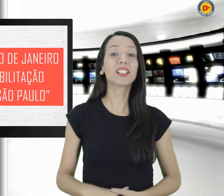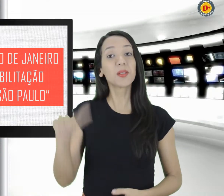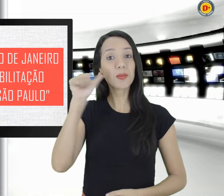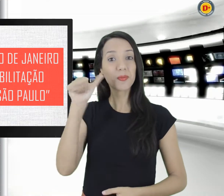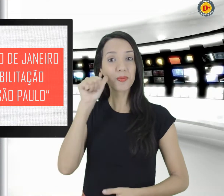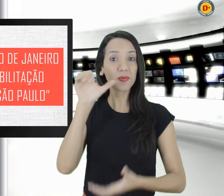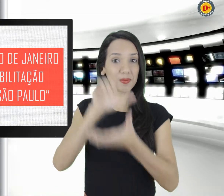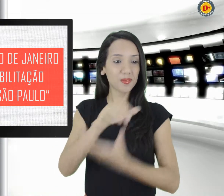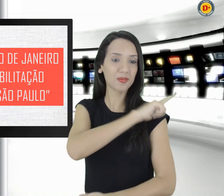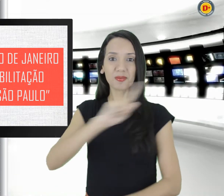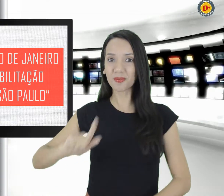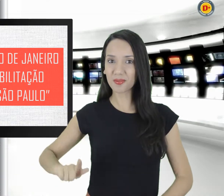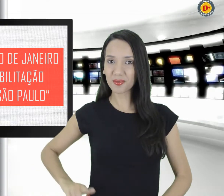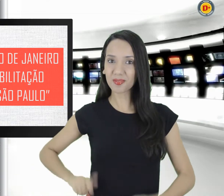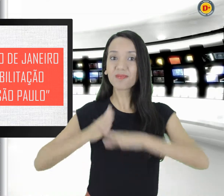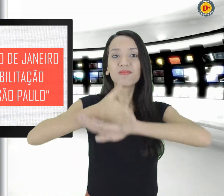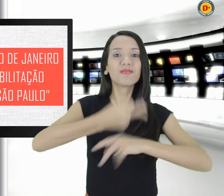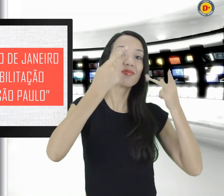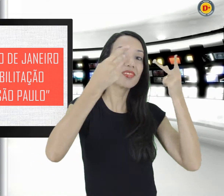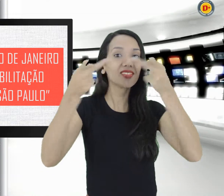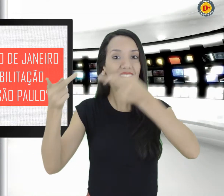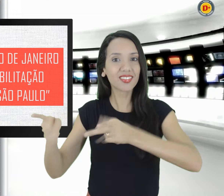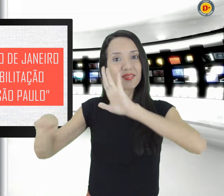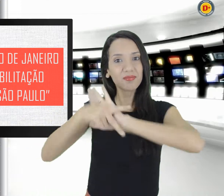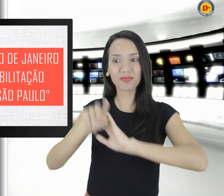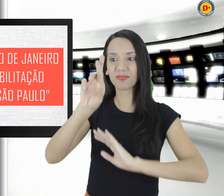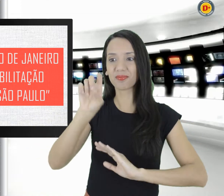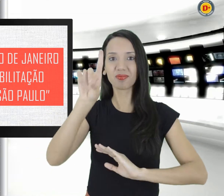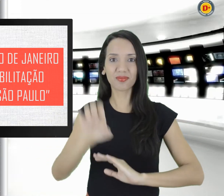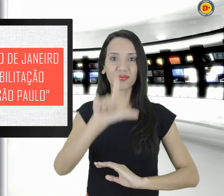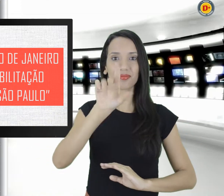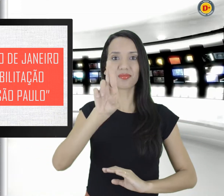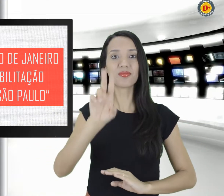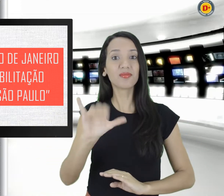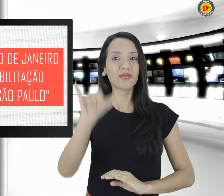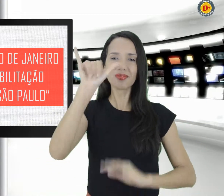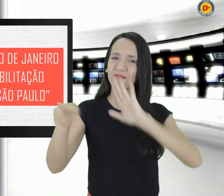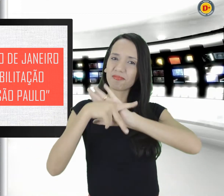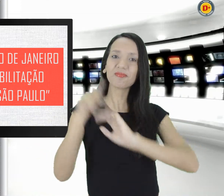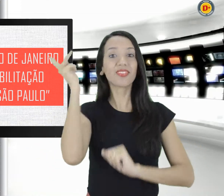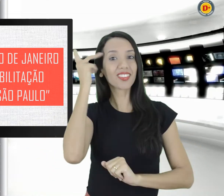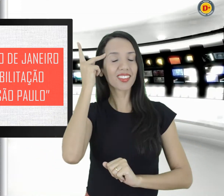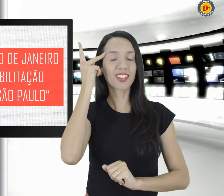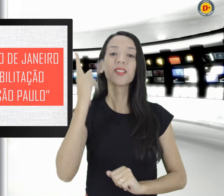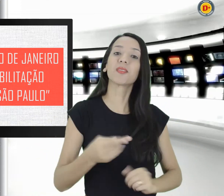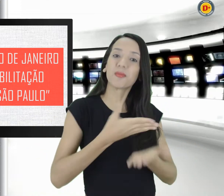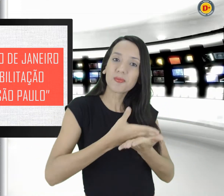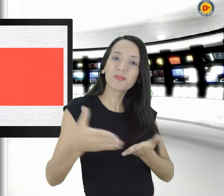Primeira-dama do Rio de Janeiro visita a rede de reabilitação Simão Toro em São Paulo. No início do mês de outubro, a secretária